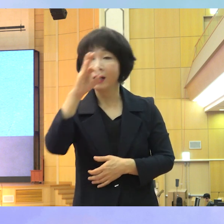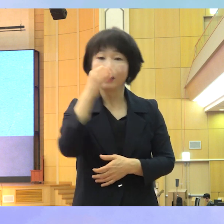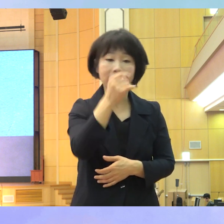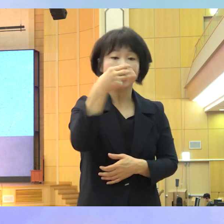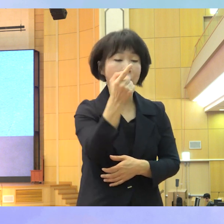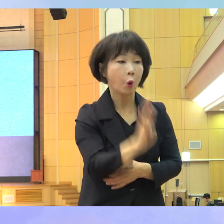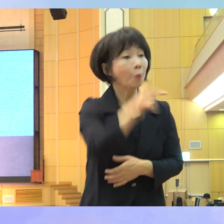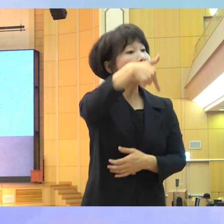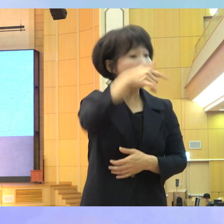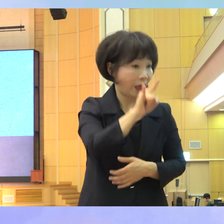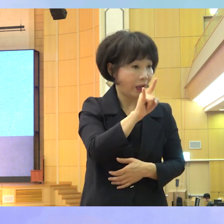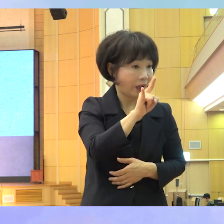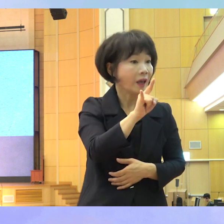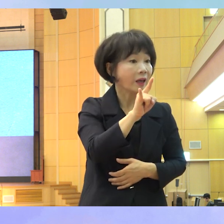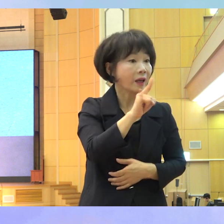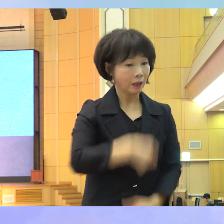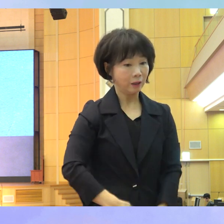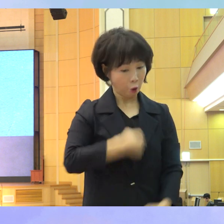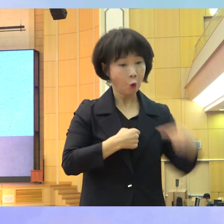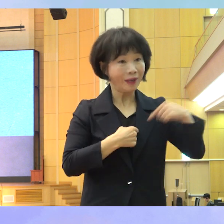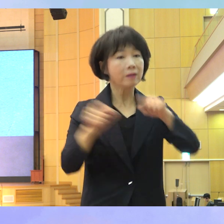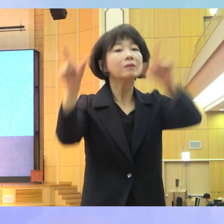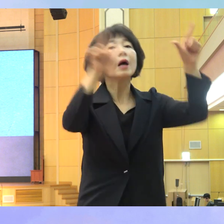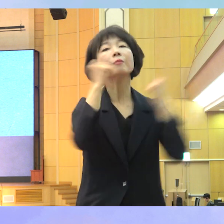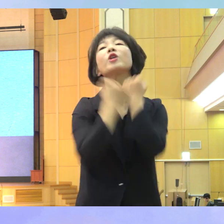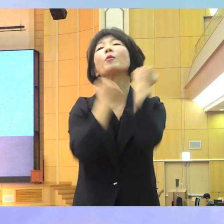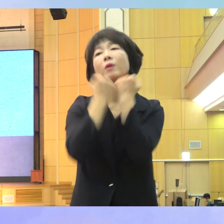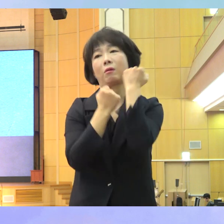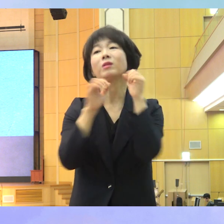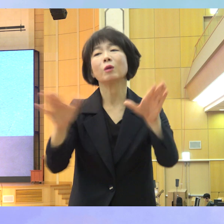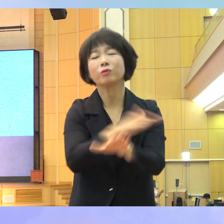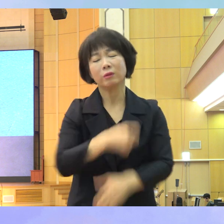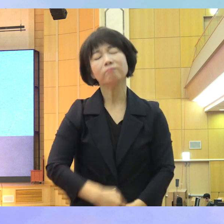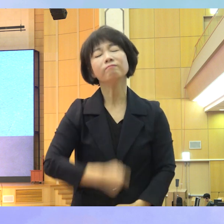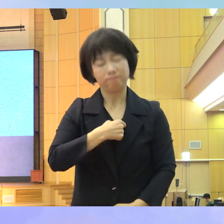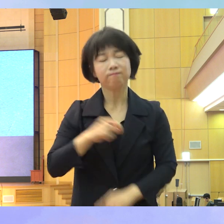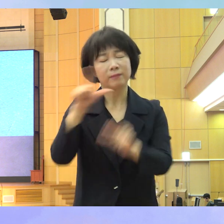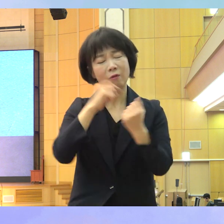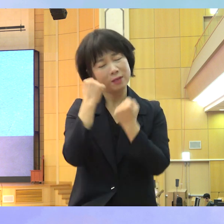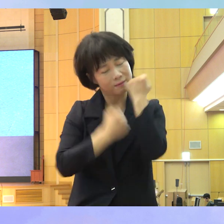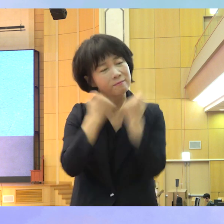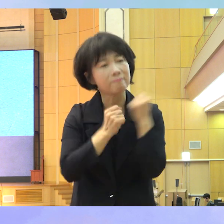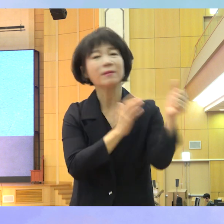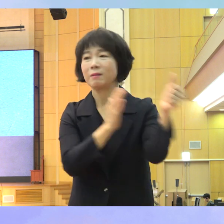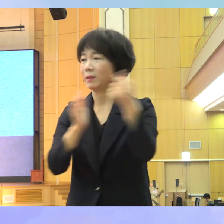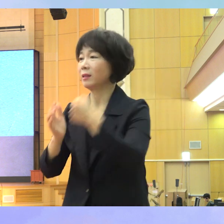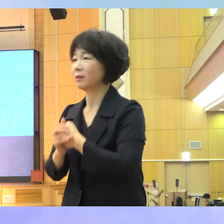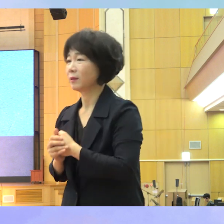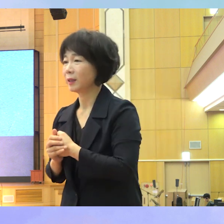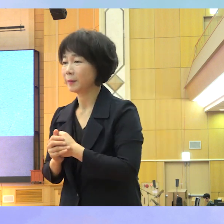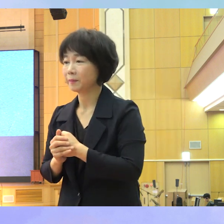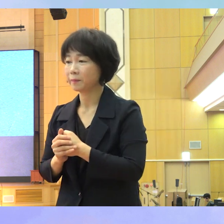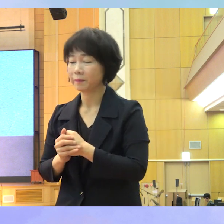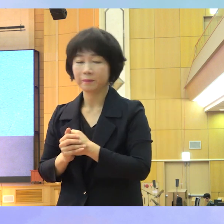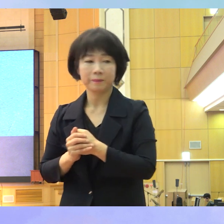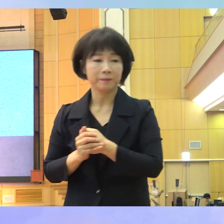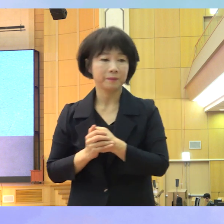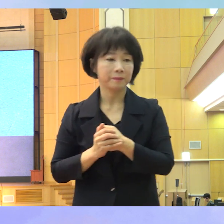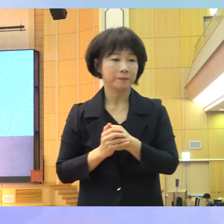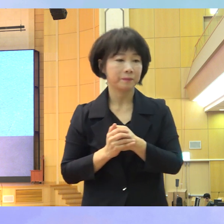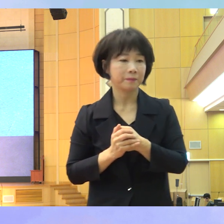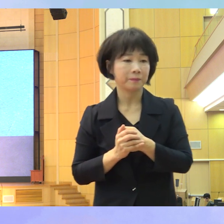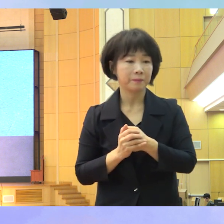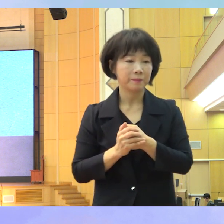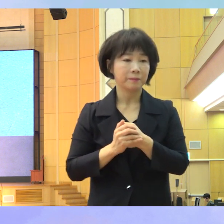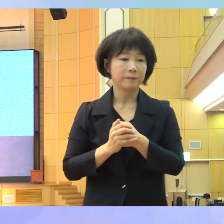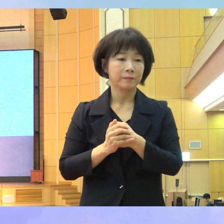의롭게를 설명하고 있고 또 그렇게 하라고 우리에게 알려주고 있다는 겁니다. 그래서